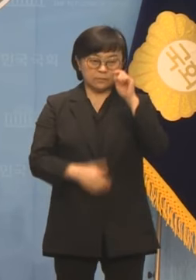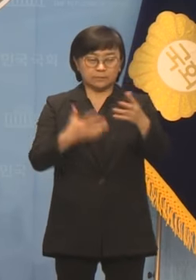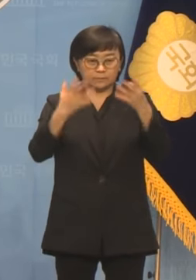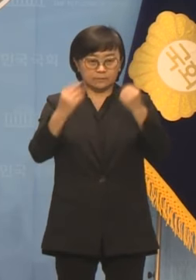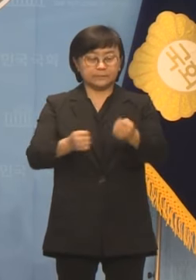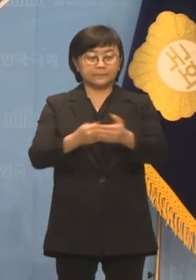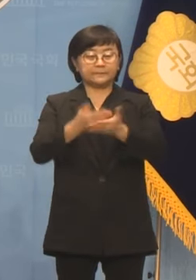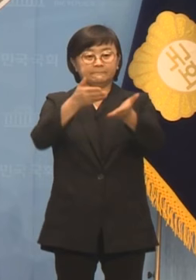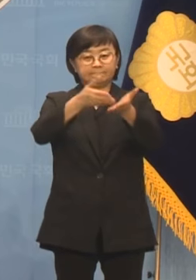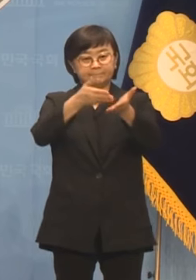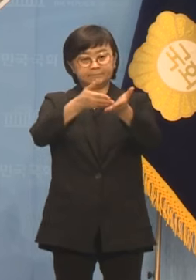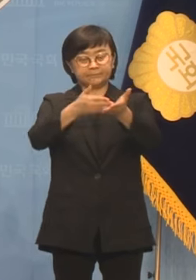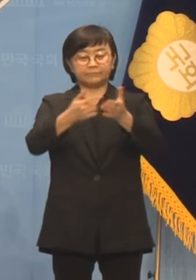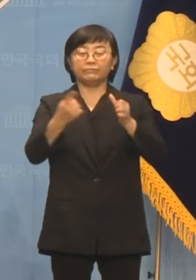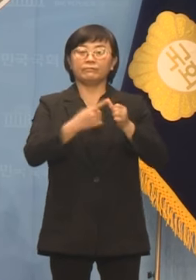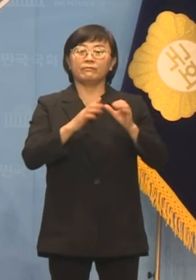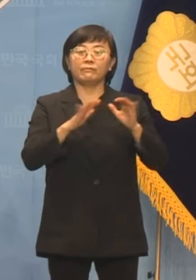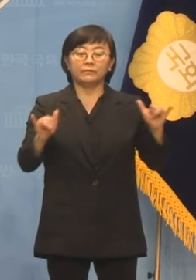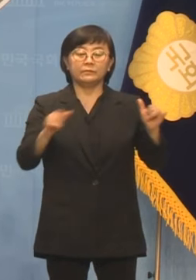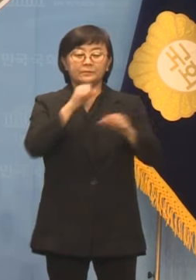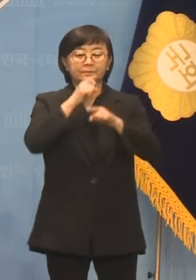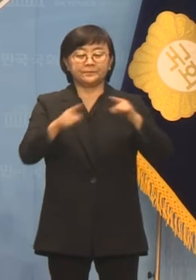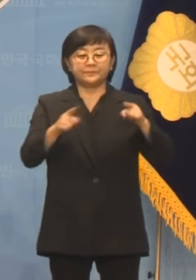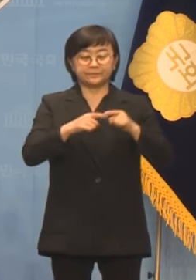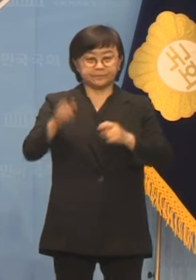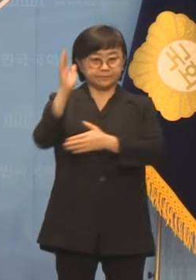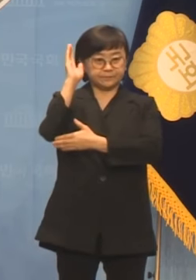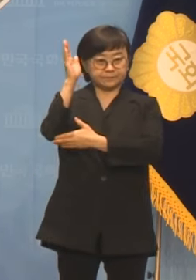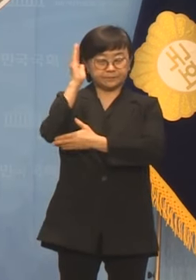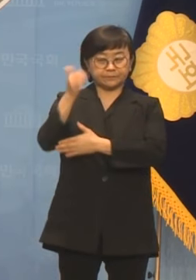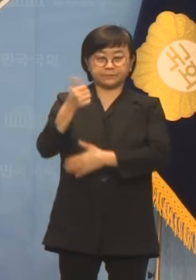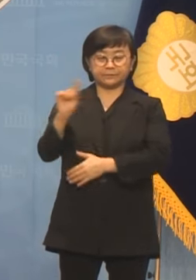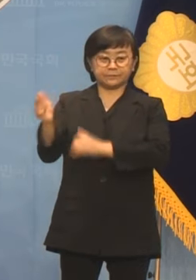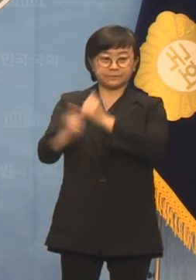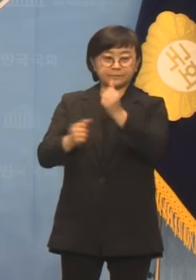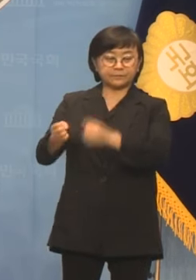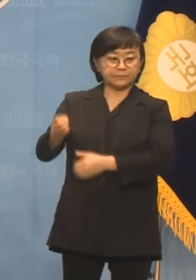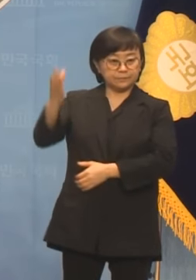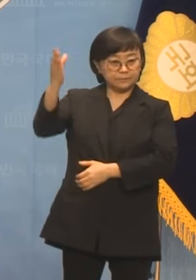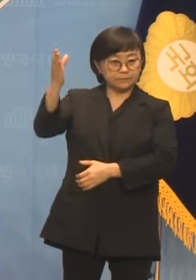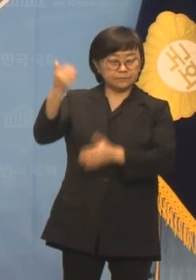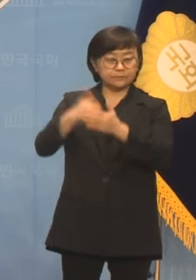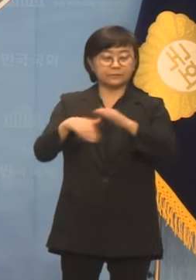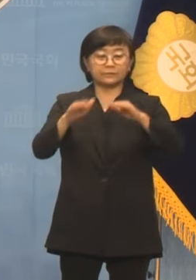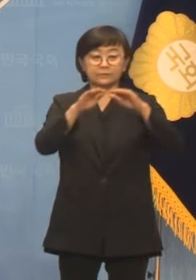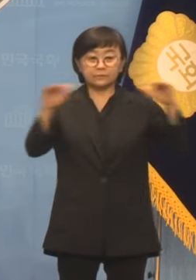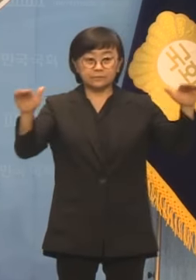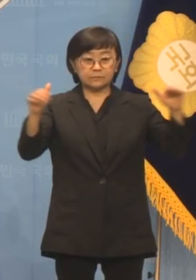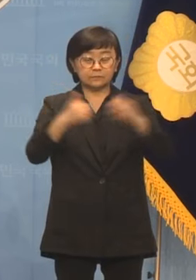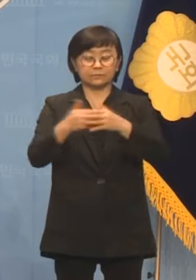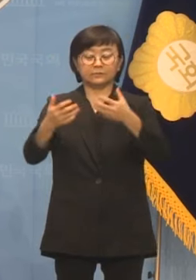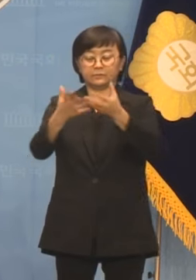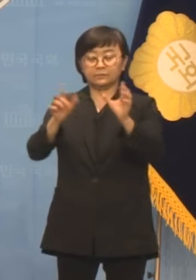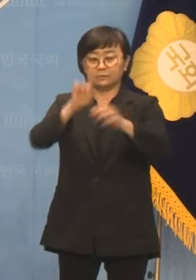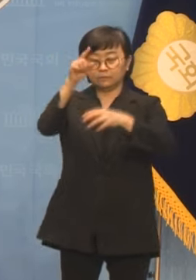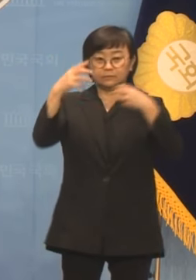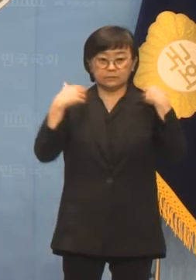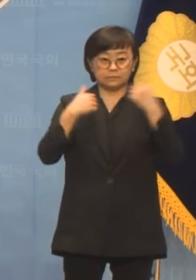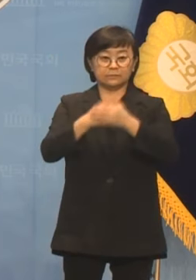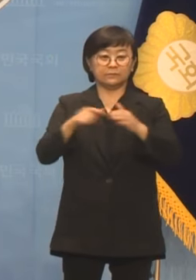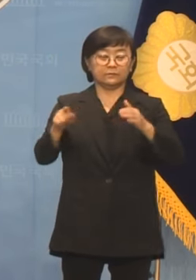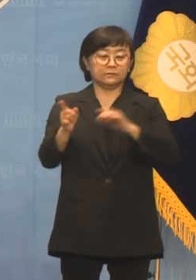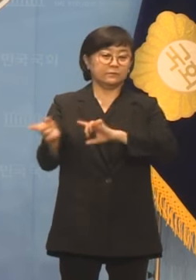수많은 언론과 비평가들, 평론가들이 이야기하는 한동훈의 승리가 수평적 당정관계 회복의 신호탄이